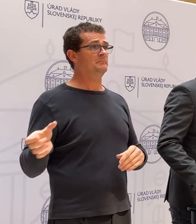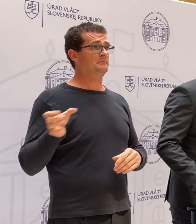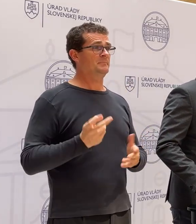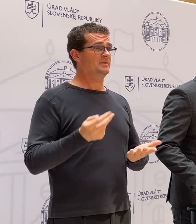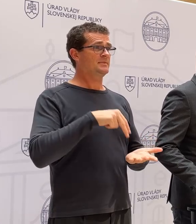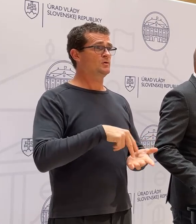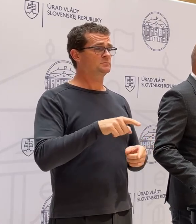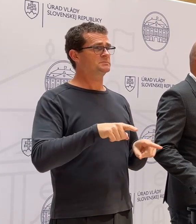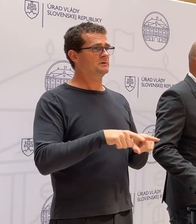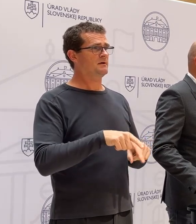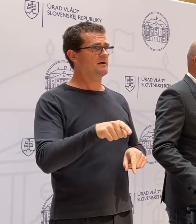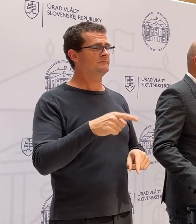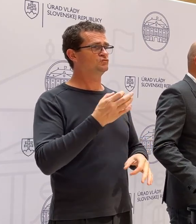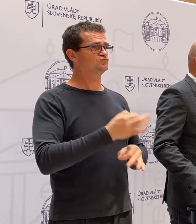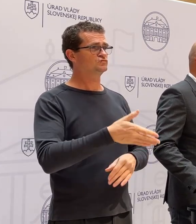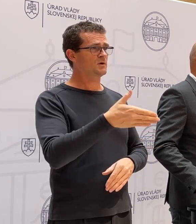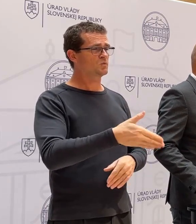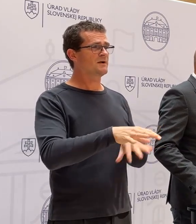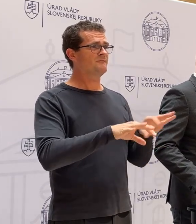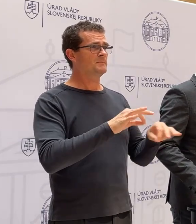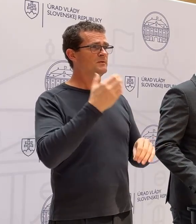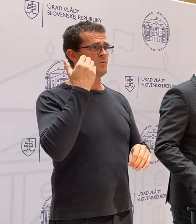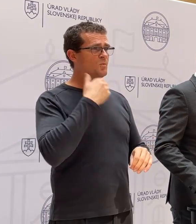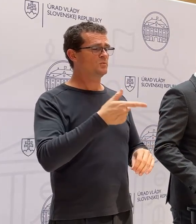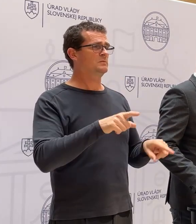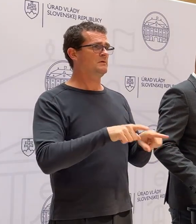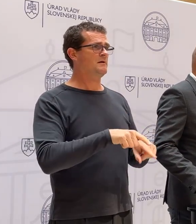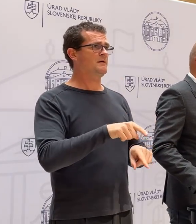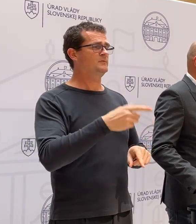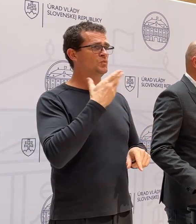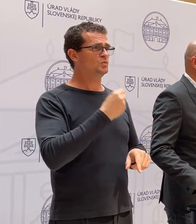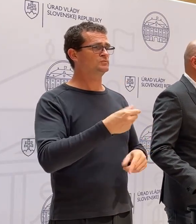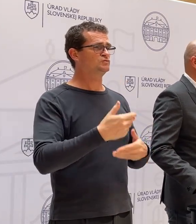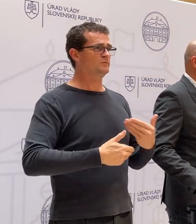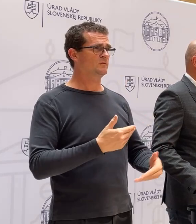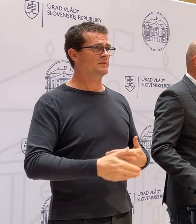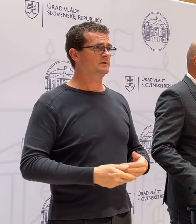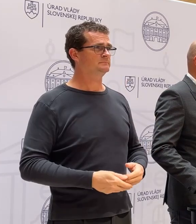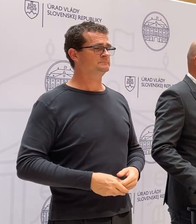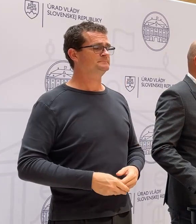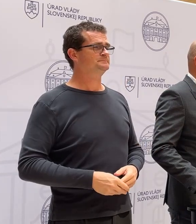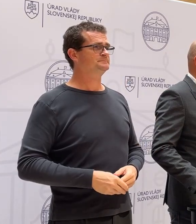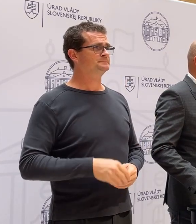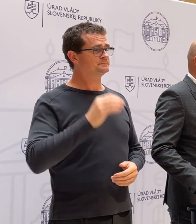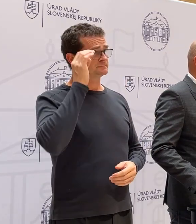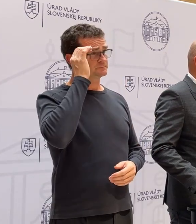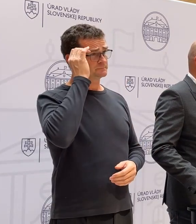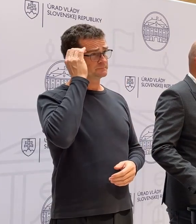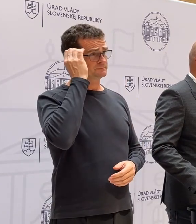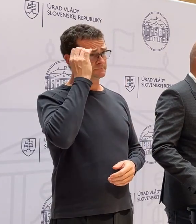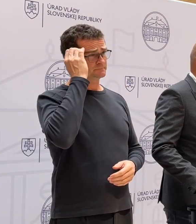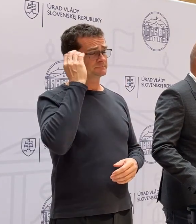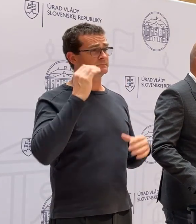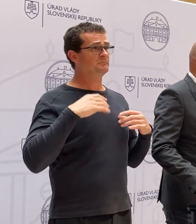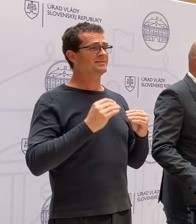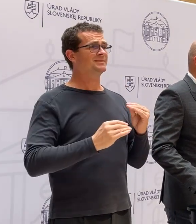nástupcovi rovnako šťastnú ruku pri výbere ľudí a rovnako úspešné fungovanie. Pán Naď včera medializoval